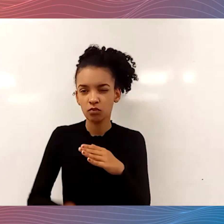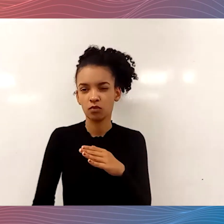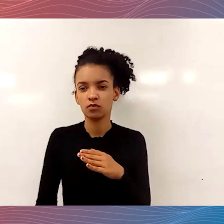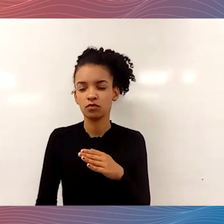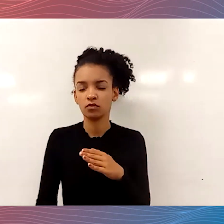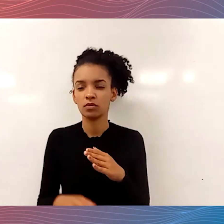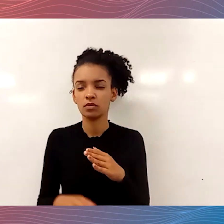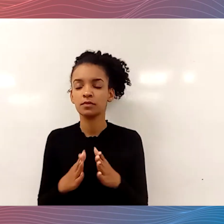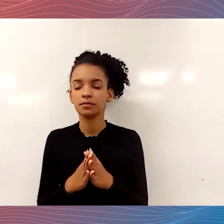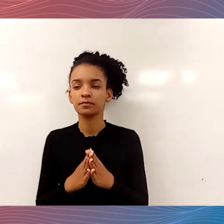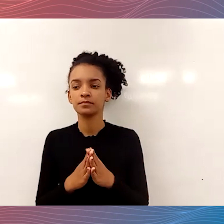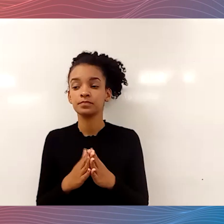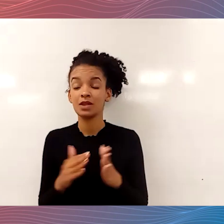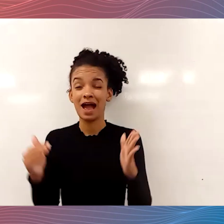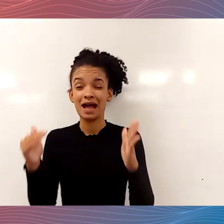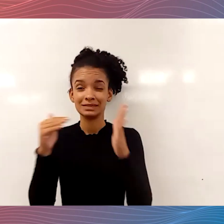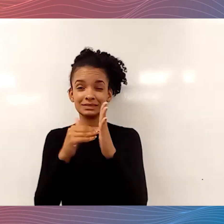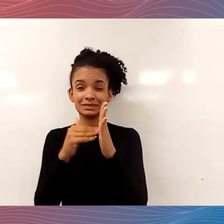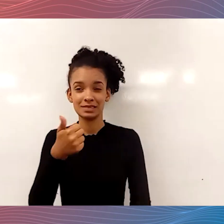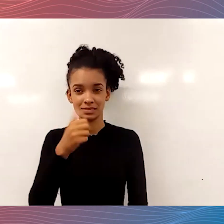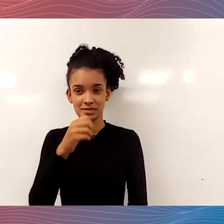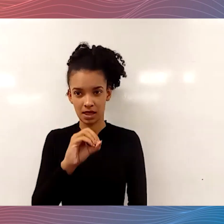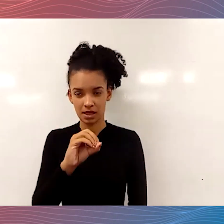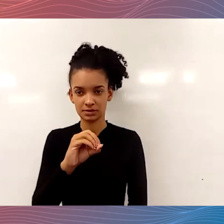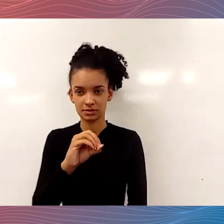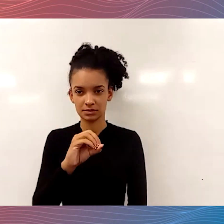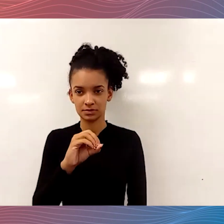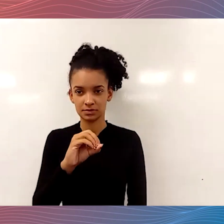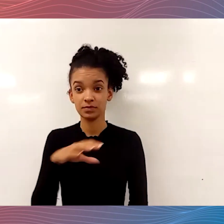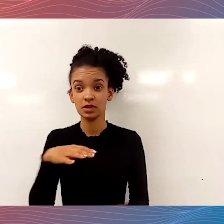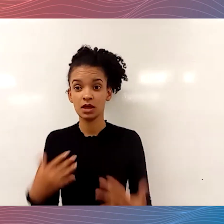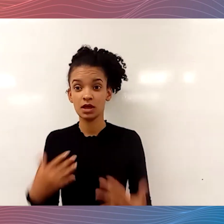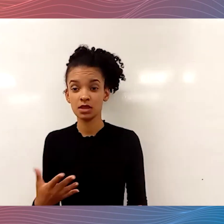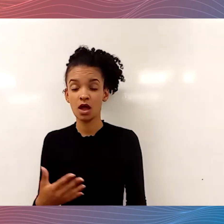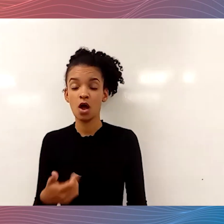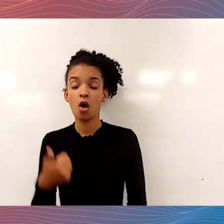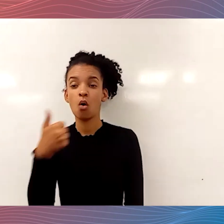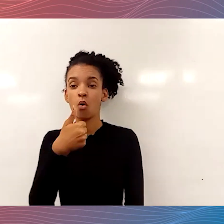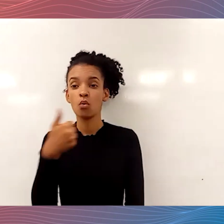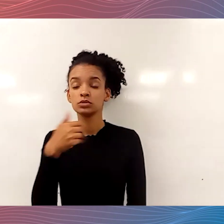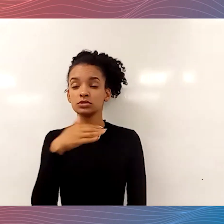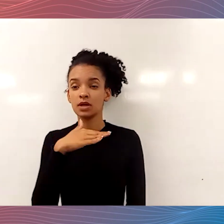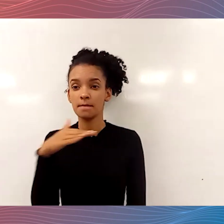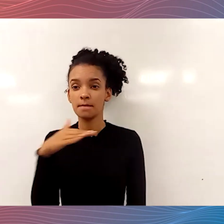E depois, 11h30, nós vamos sair todos.